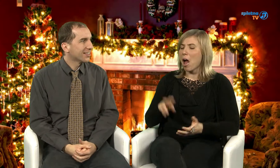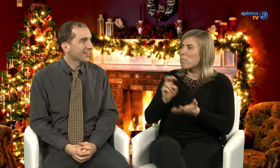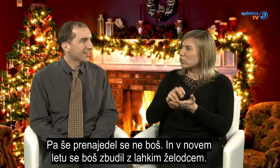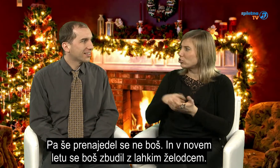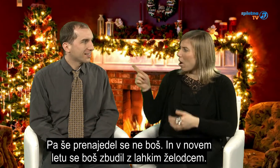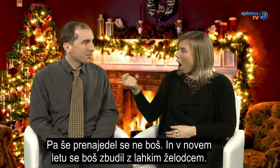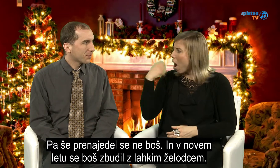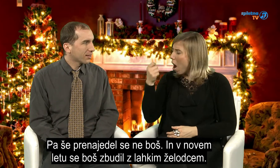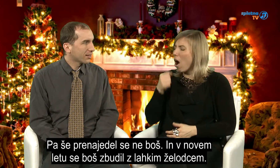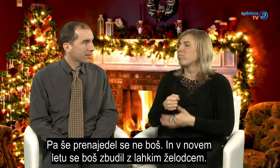Pa še prenajedel se ne boš.